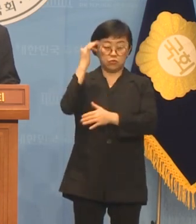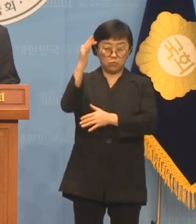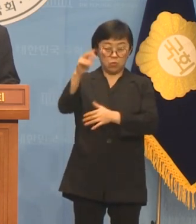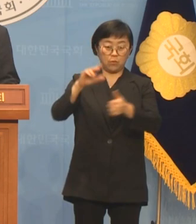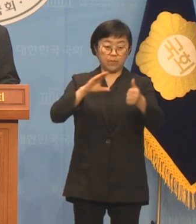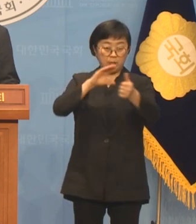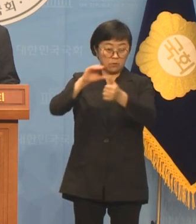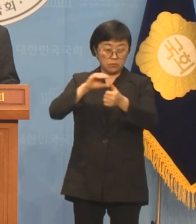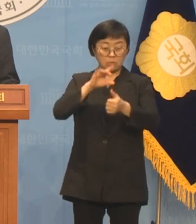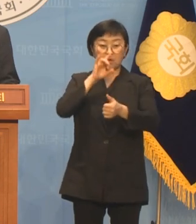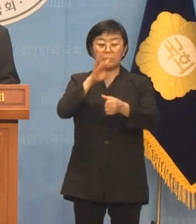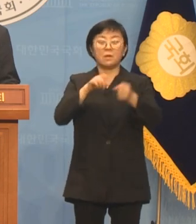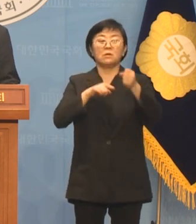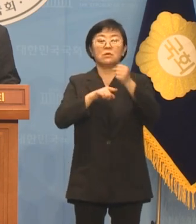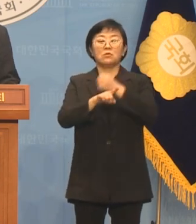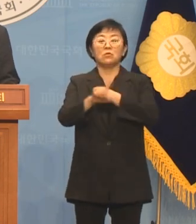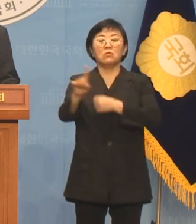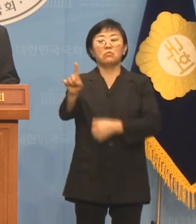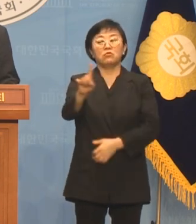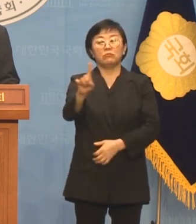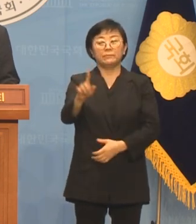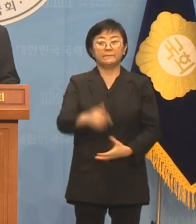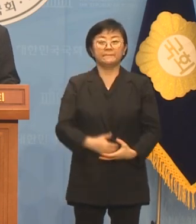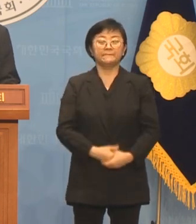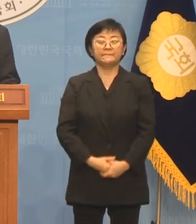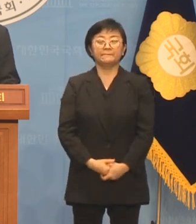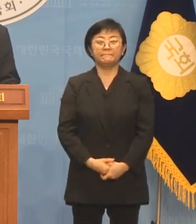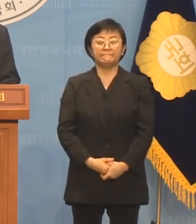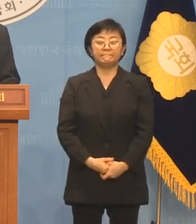다큐는 안 되는 이유가 대체 무엇입니까?